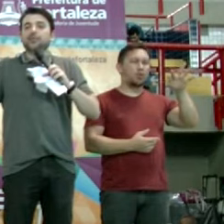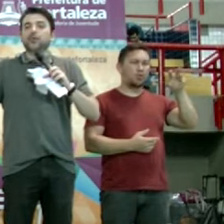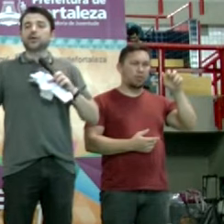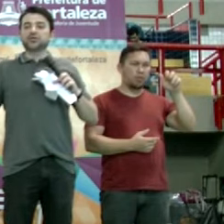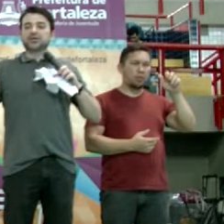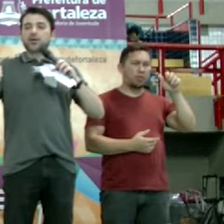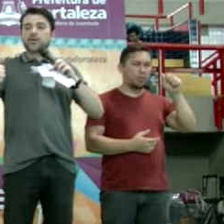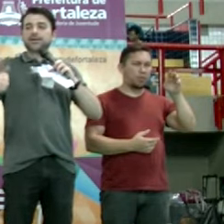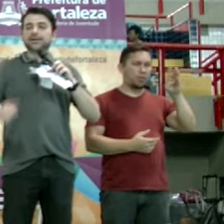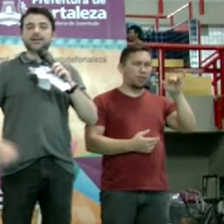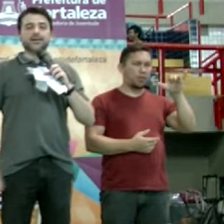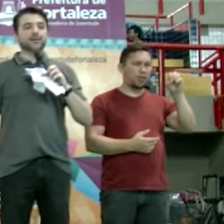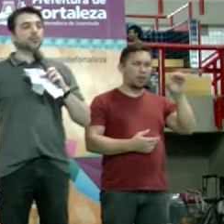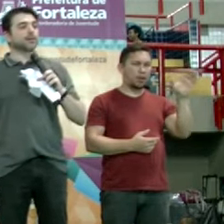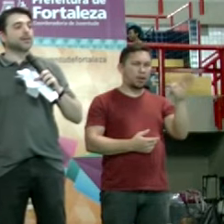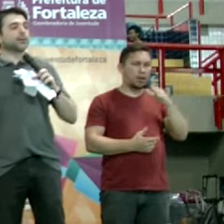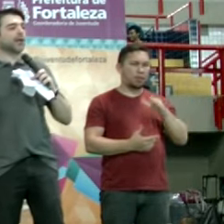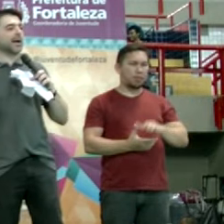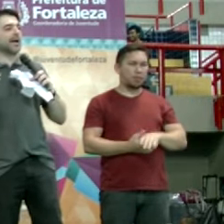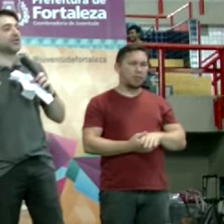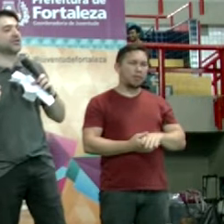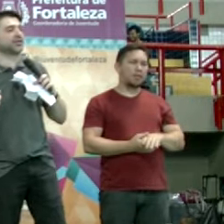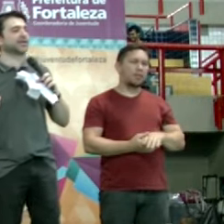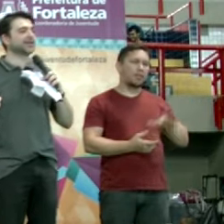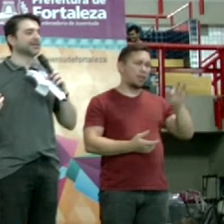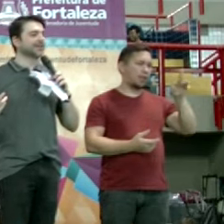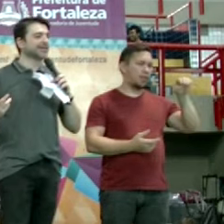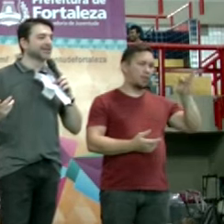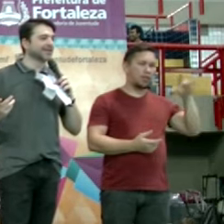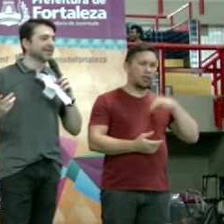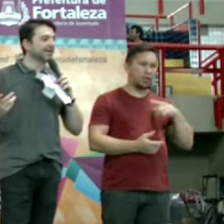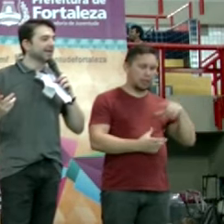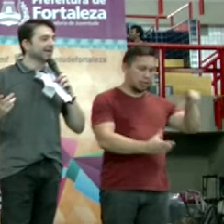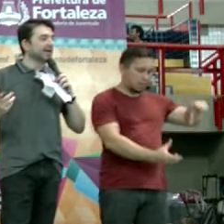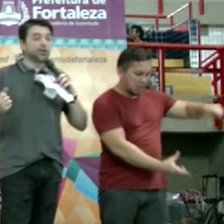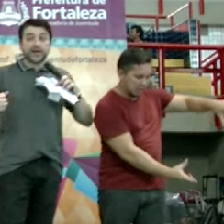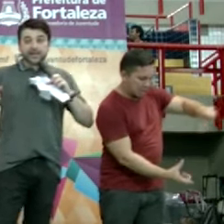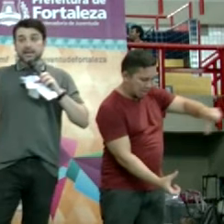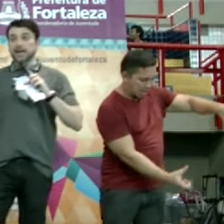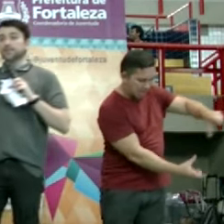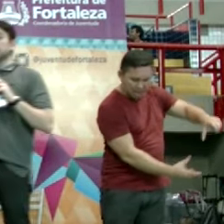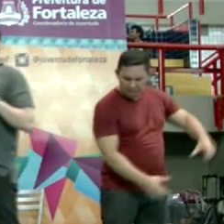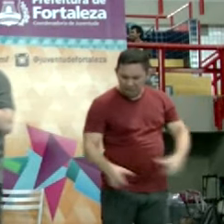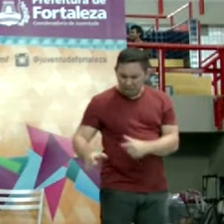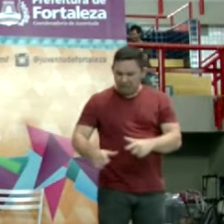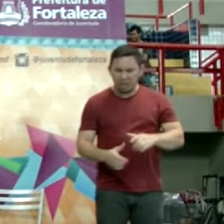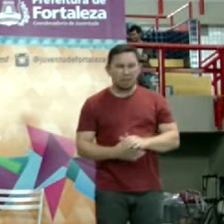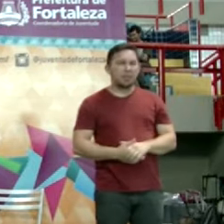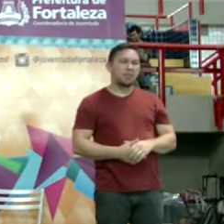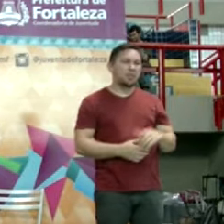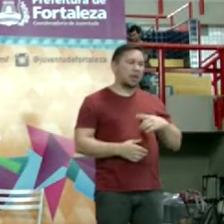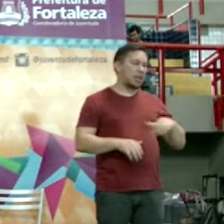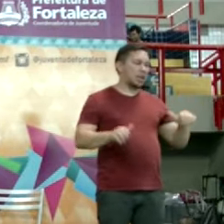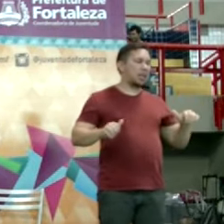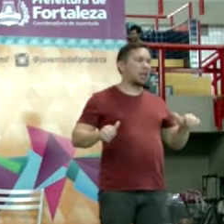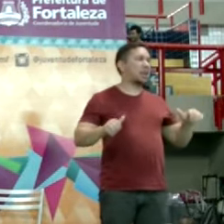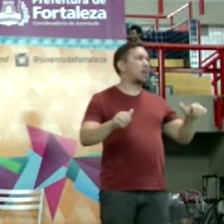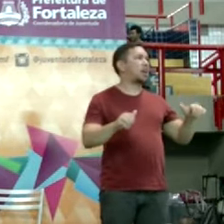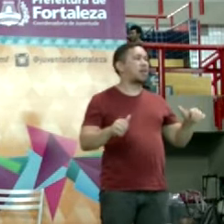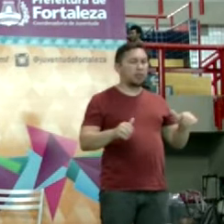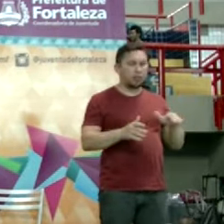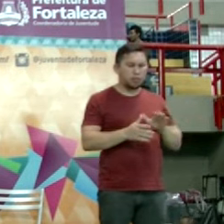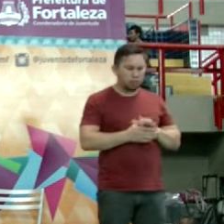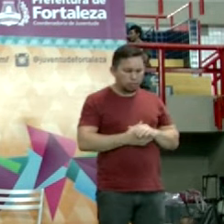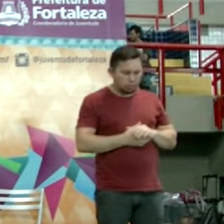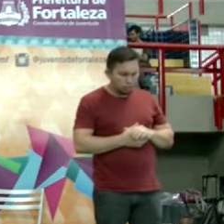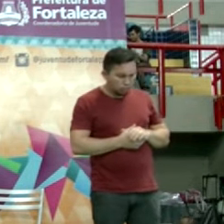Aí vai lá e põe não sei quantas anilhas. Eu me sinto uma lagartixa, né? E o cara tá lá. Mas note,